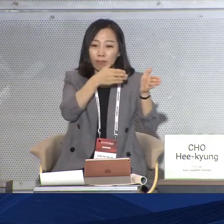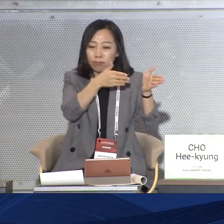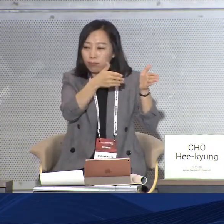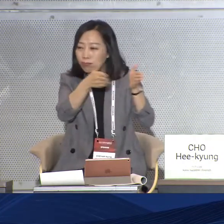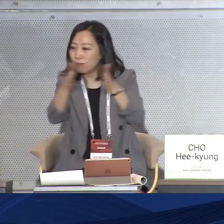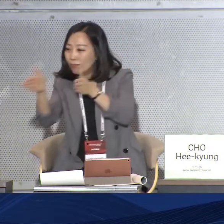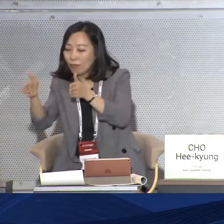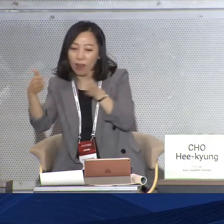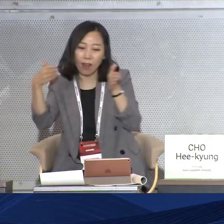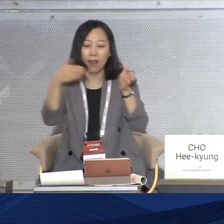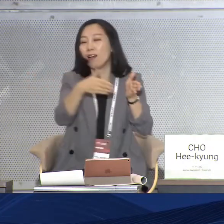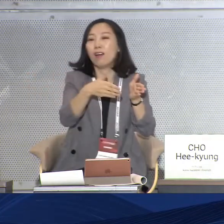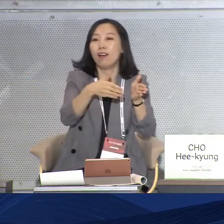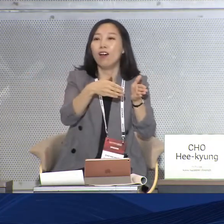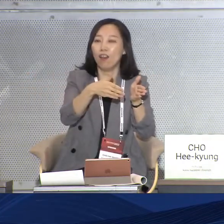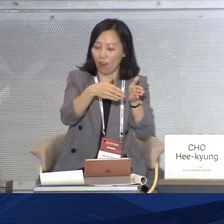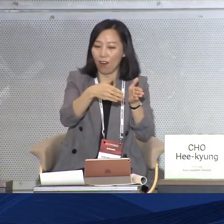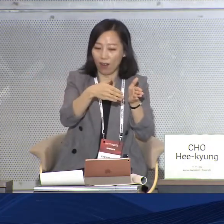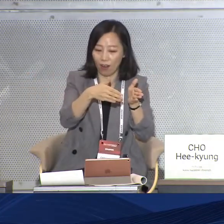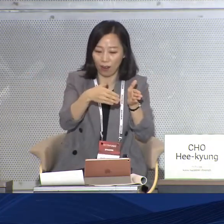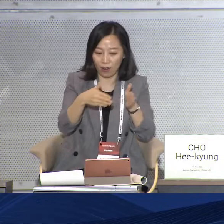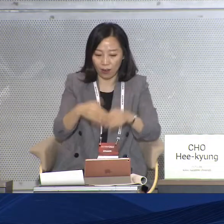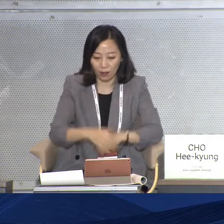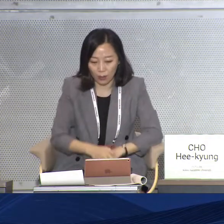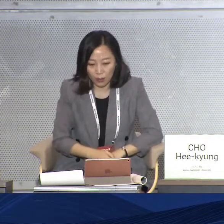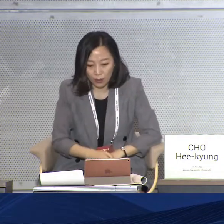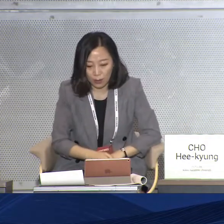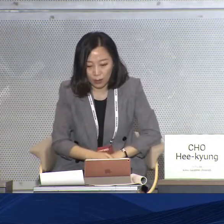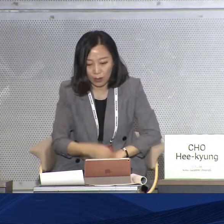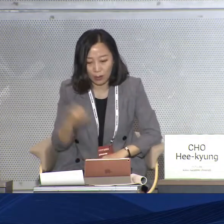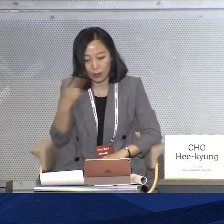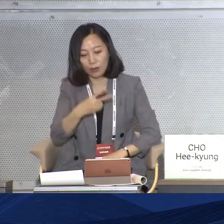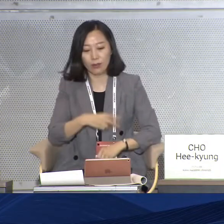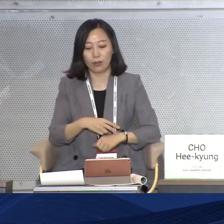인력은 한계적인 게 사실입니다.